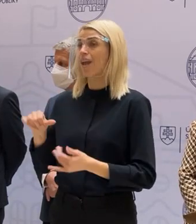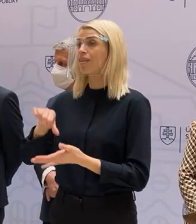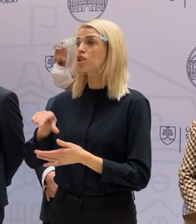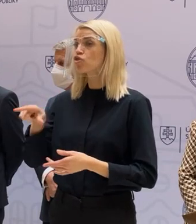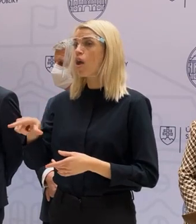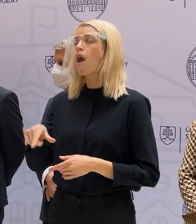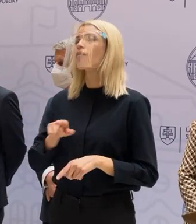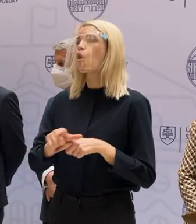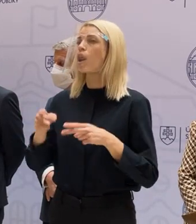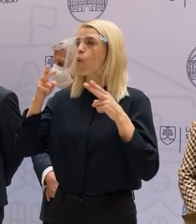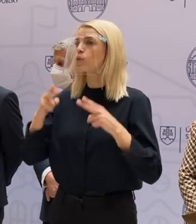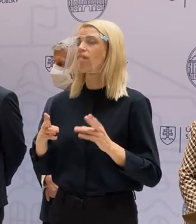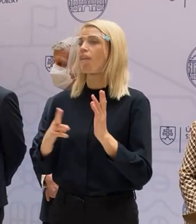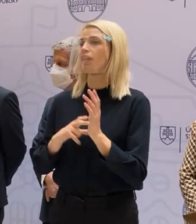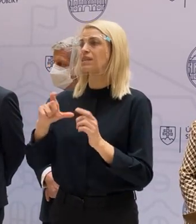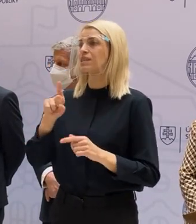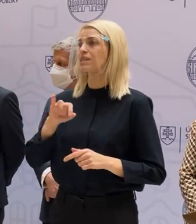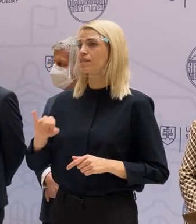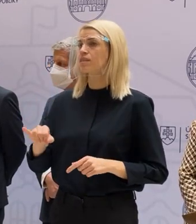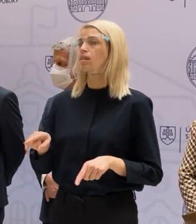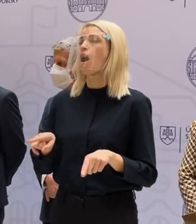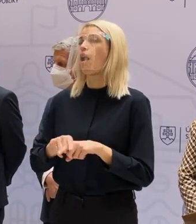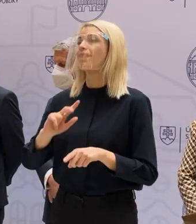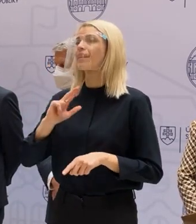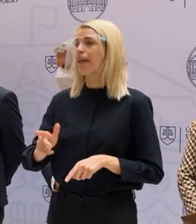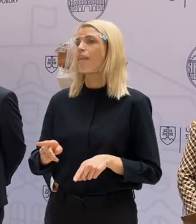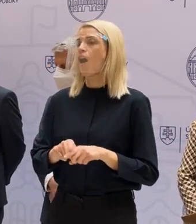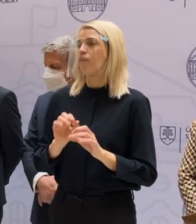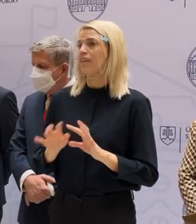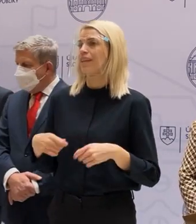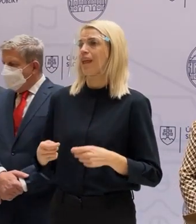uznalo NCZD, aby sa im to skrátka dalo do poriadku v slovenských podmienkach.